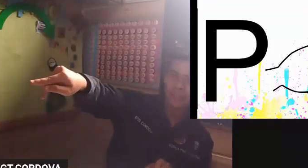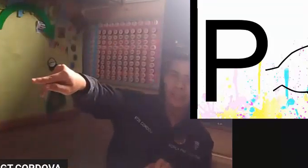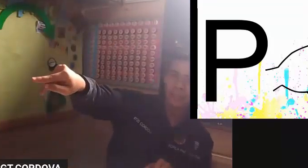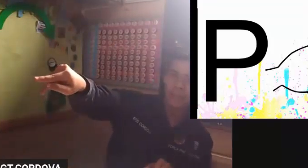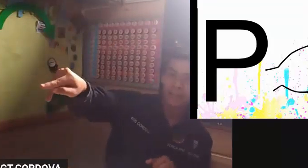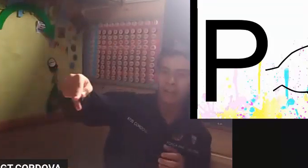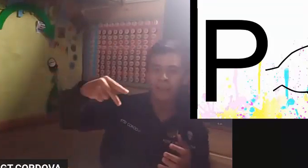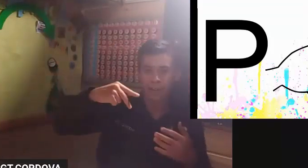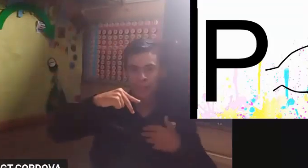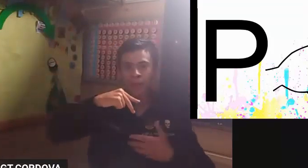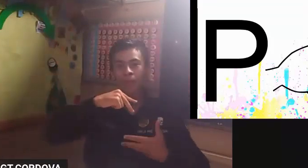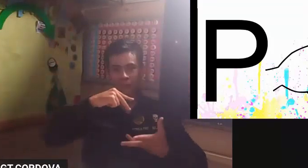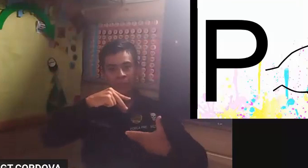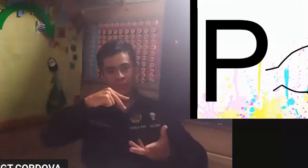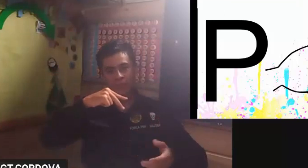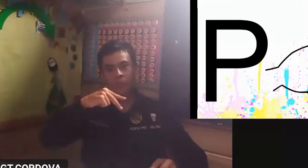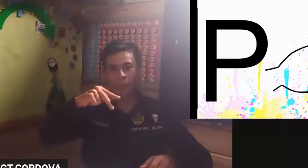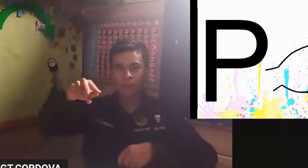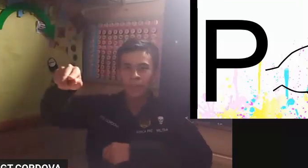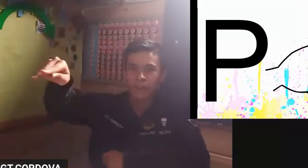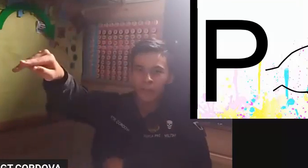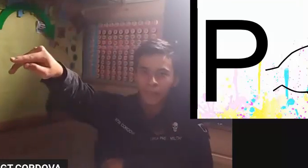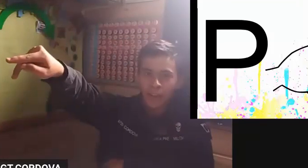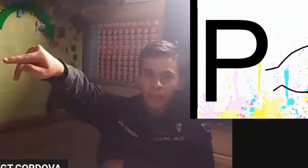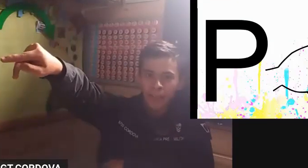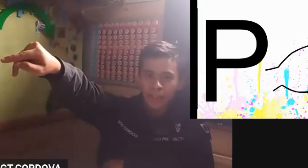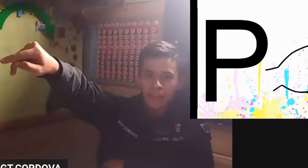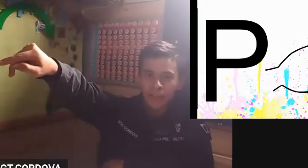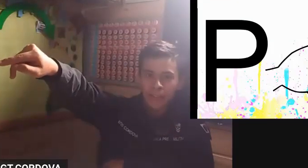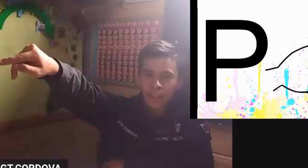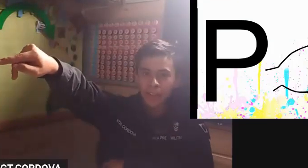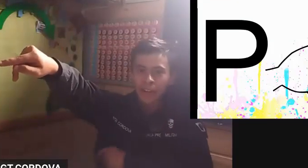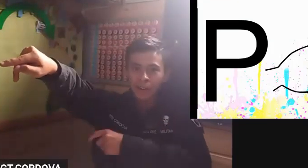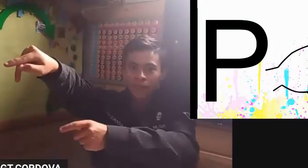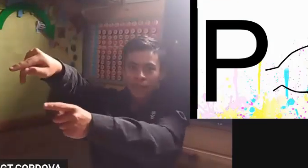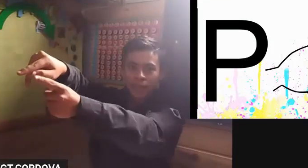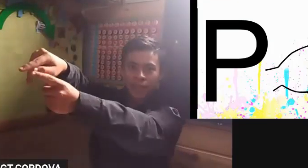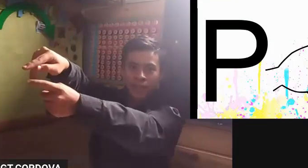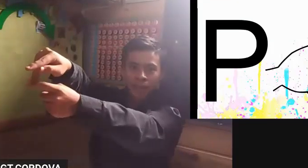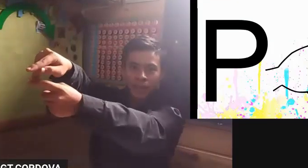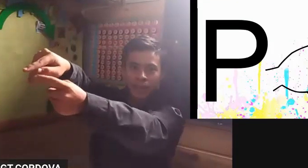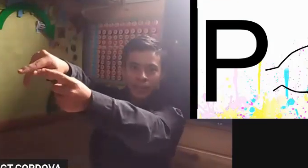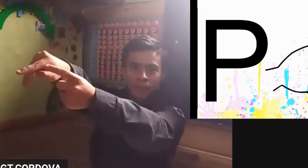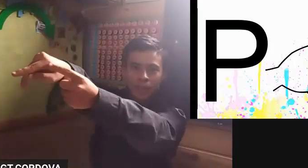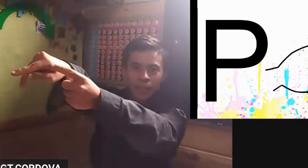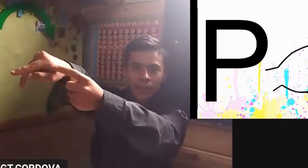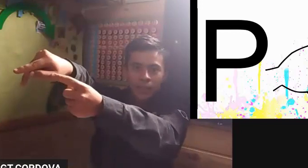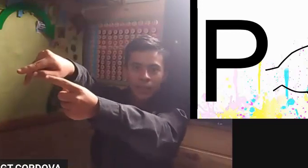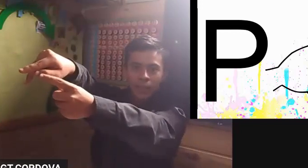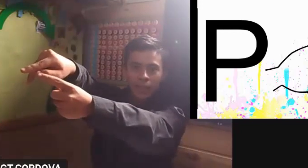assim, pra mim vai ficar mostrando o P pra mim, ó. Mas se vocês verem aqui, ó, tá aqui a perninha do P e